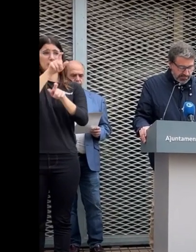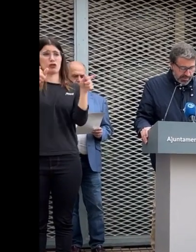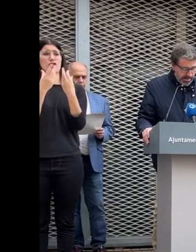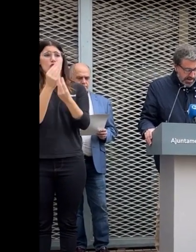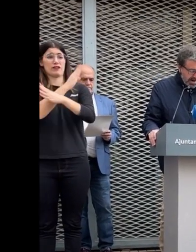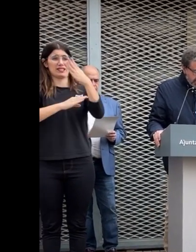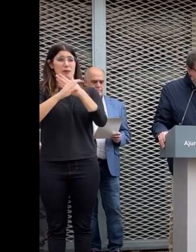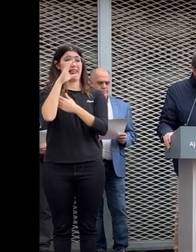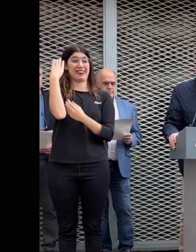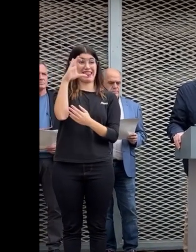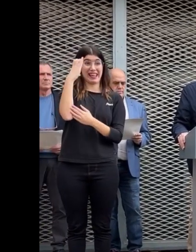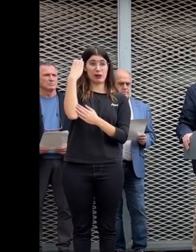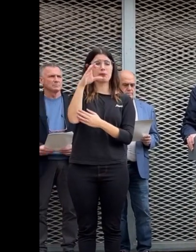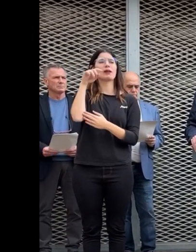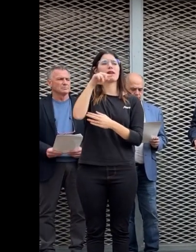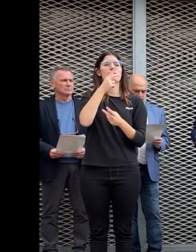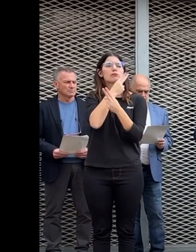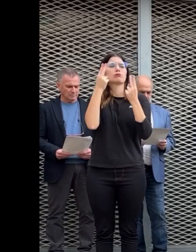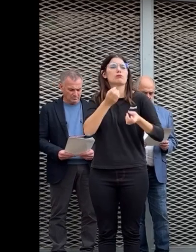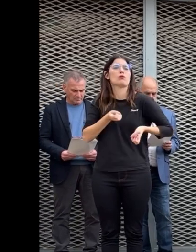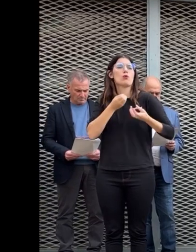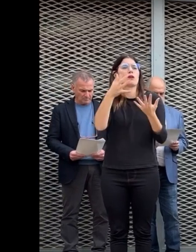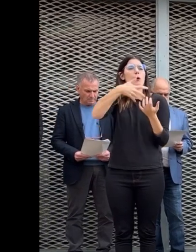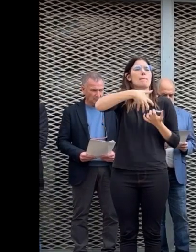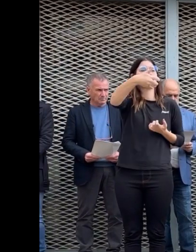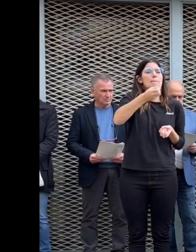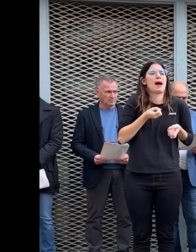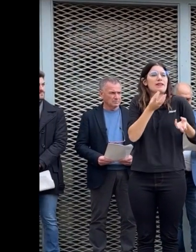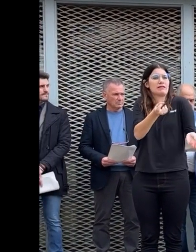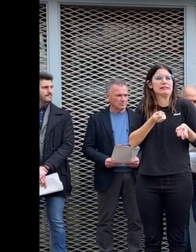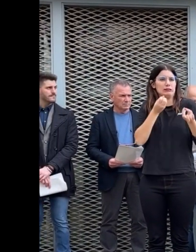Discapacidad, hace público el siguiente manifiesto.